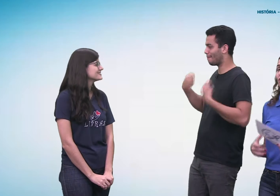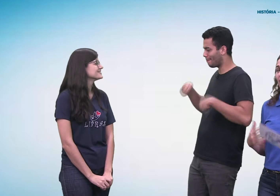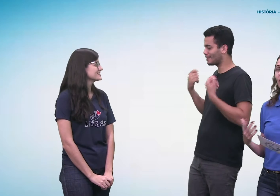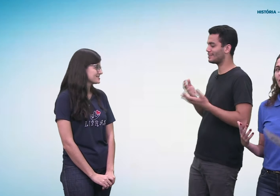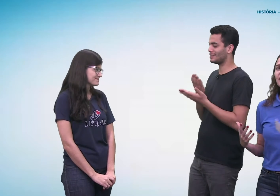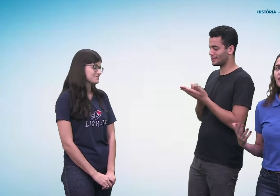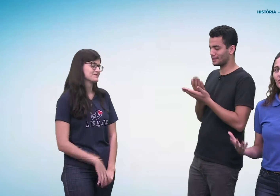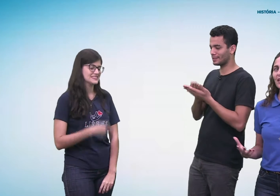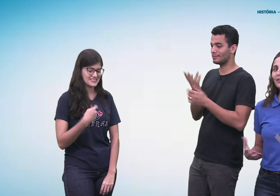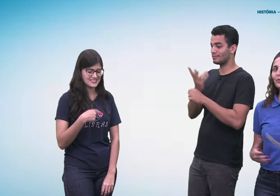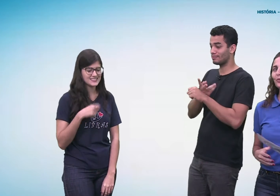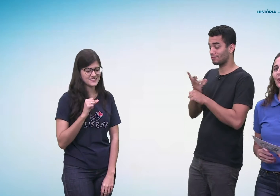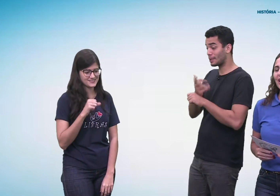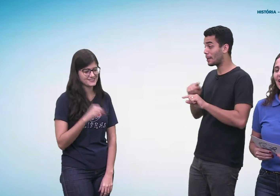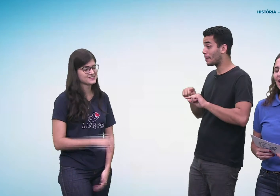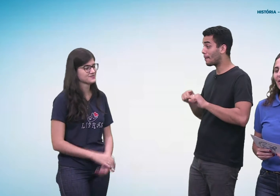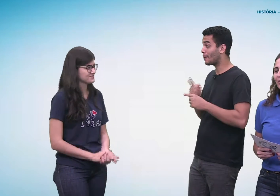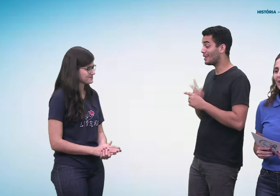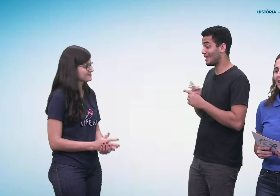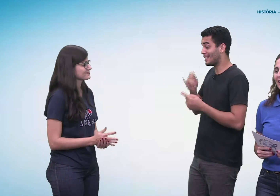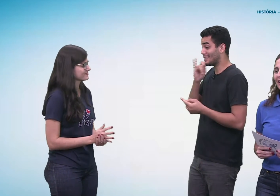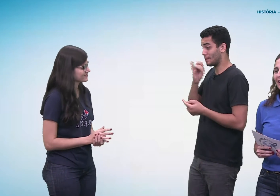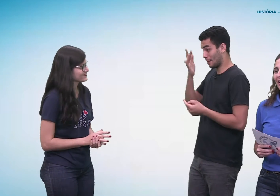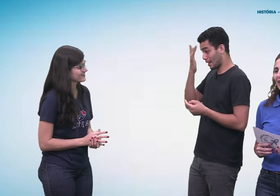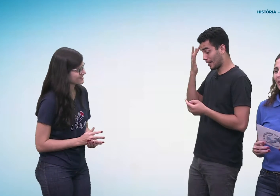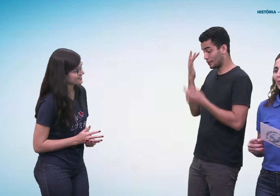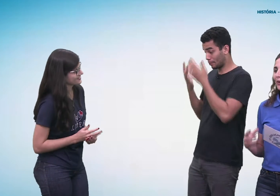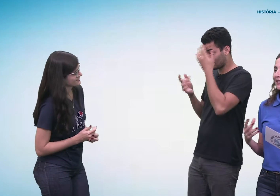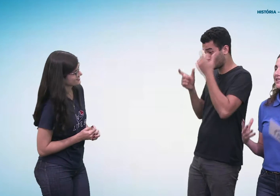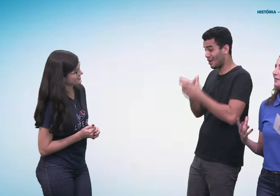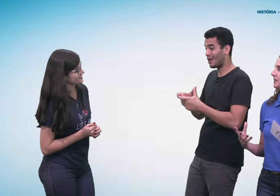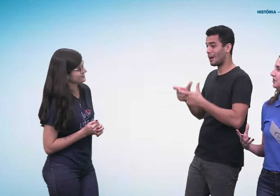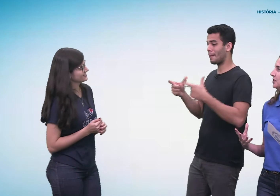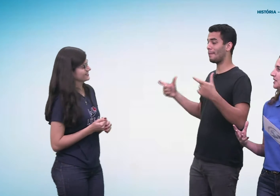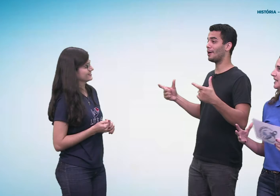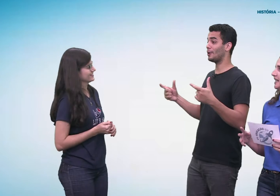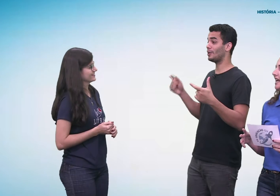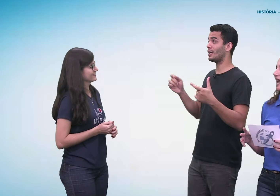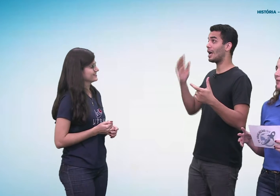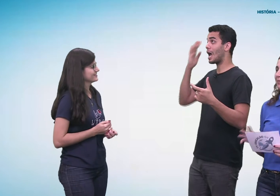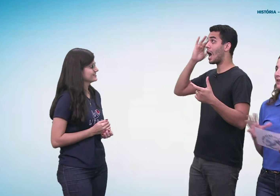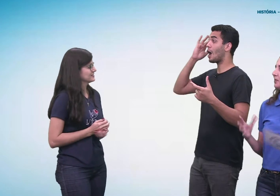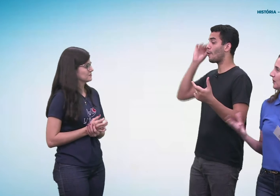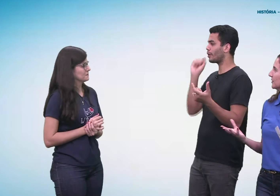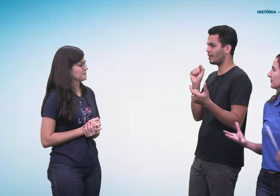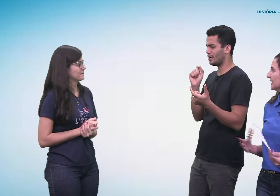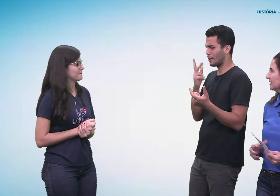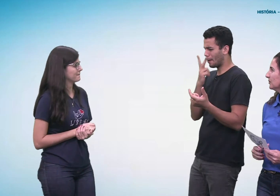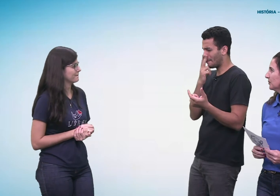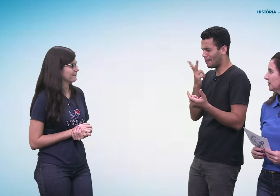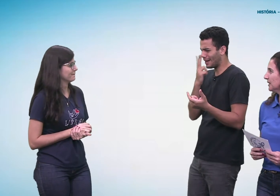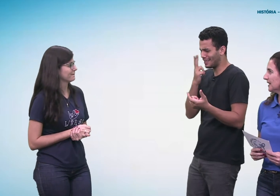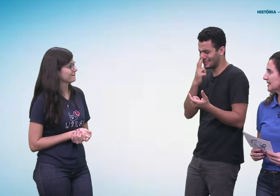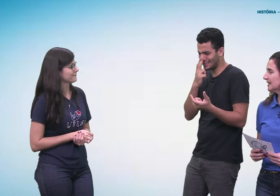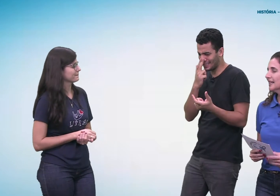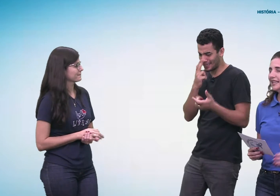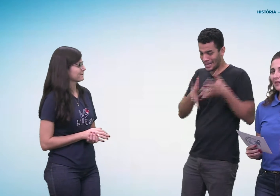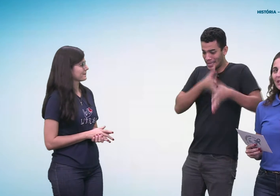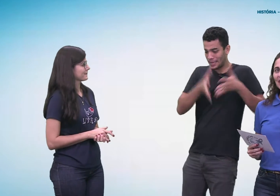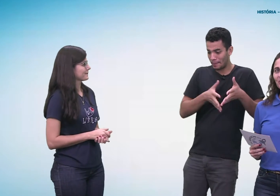tem um entendimento, um conhecimento de que é bem próximo da língua portuguesa. E aprendendo um